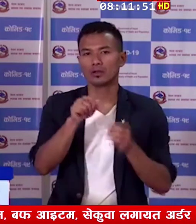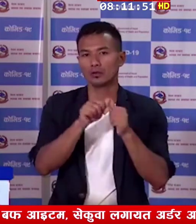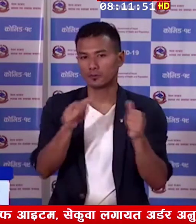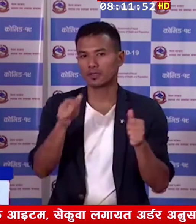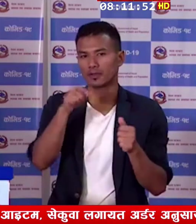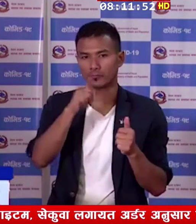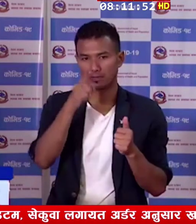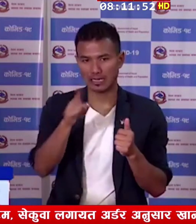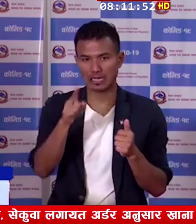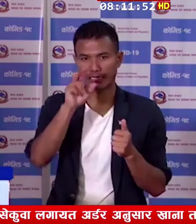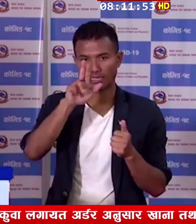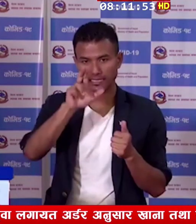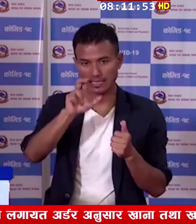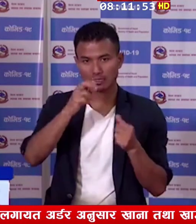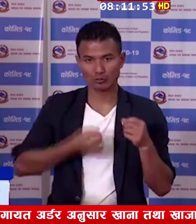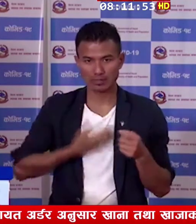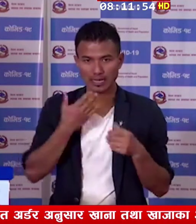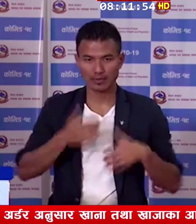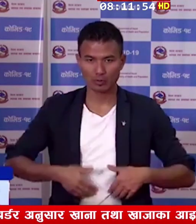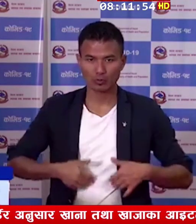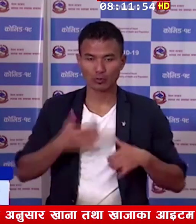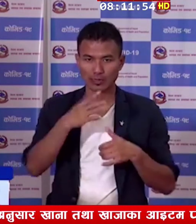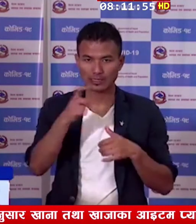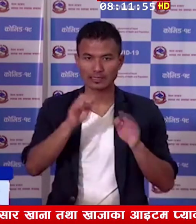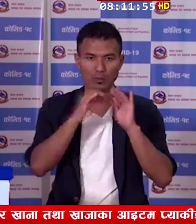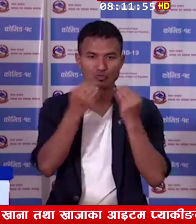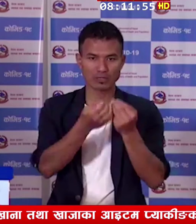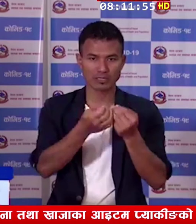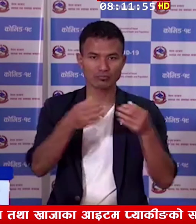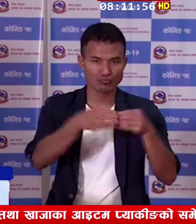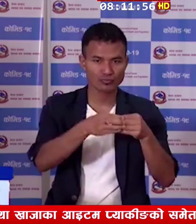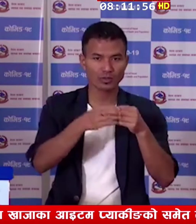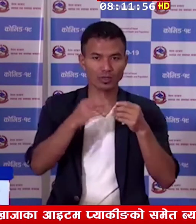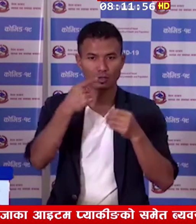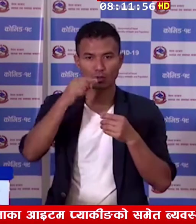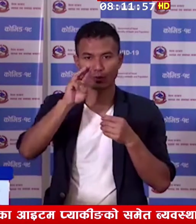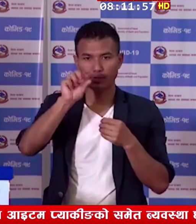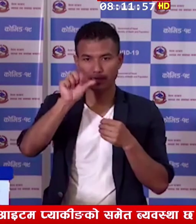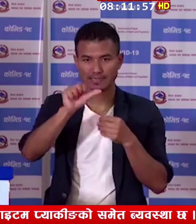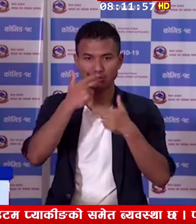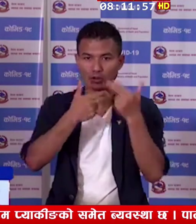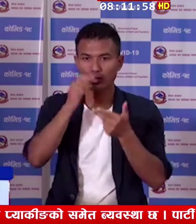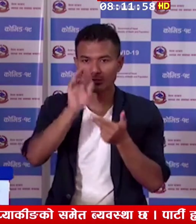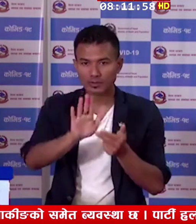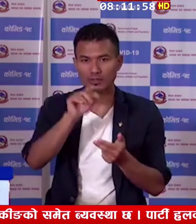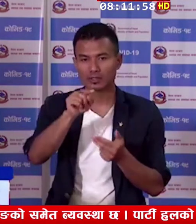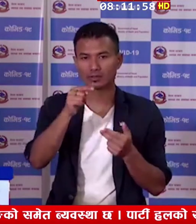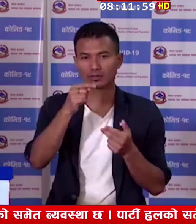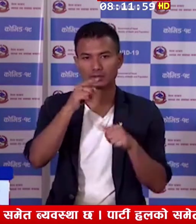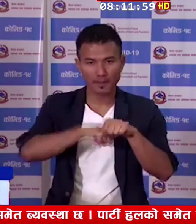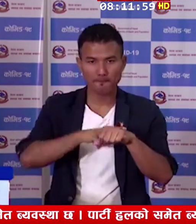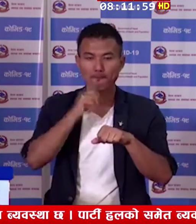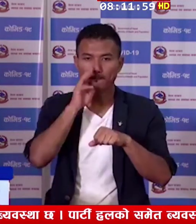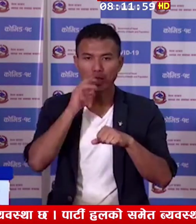अन्सारीले ईद पर्वमा सरकार र आयोगले तोकेको मापदण्डहरूलाई अनुसरण गरेर ईदको नमाज घरमा पढ्न सुझाएका